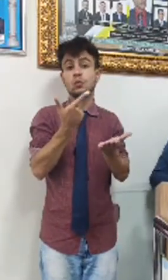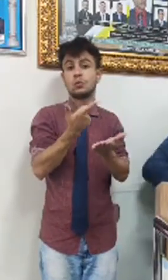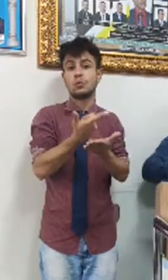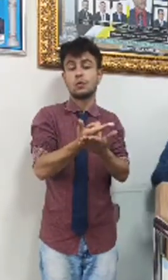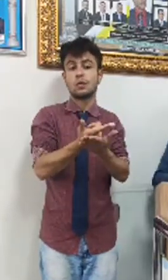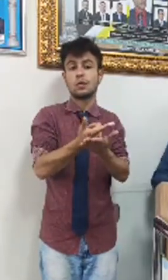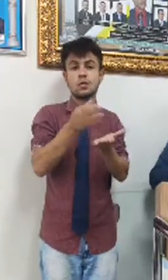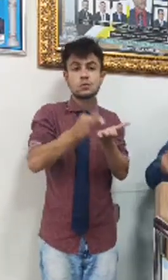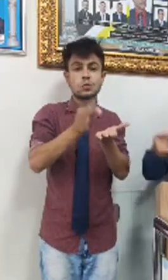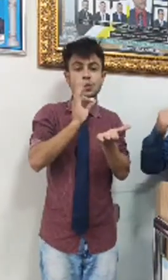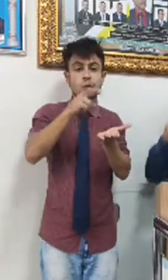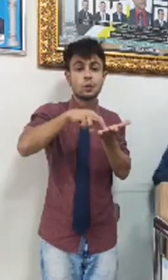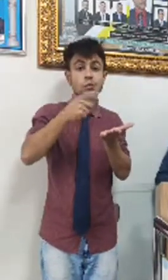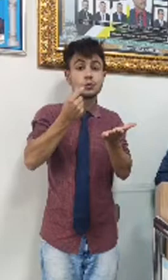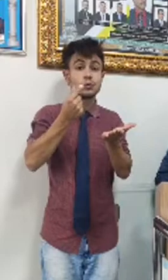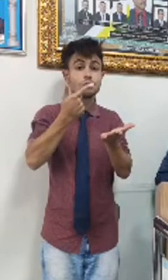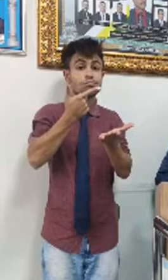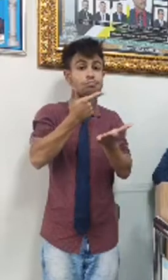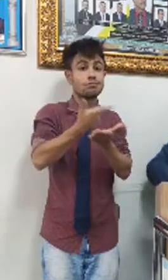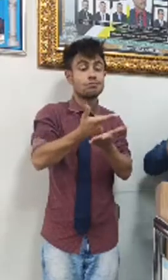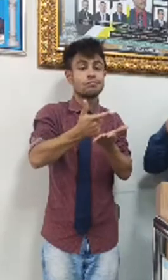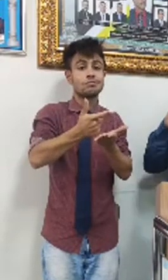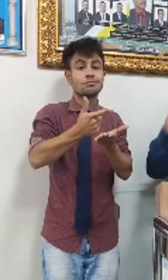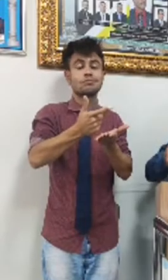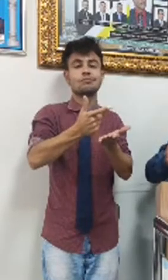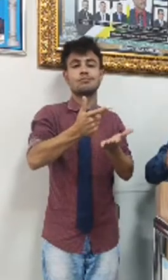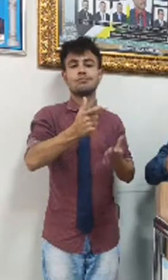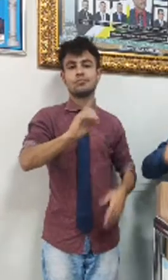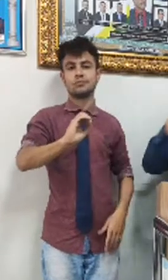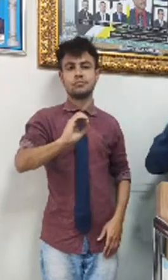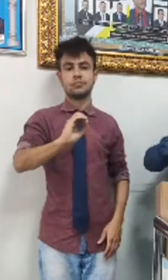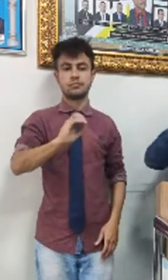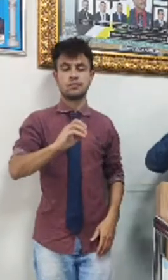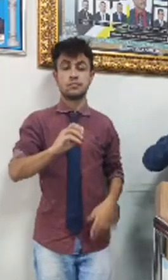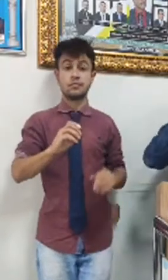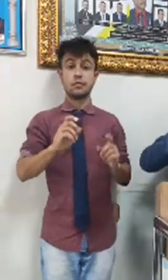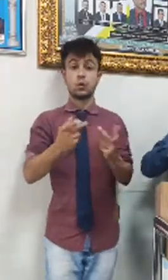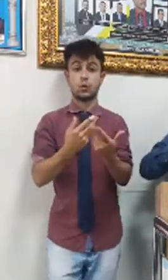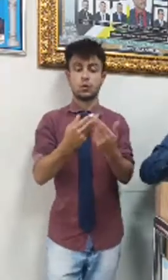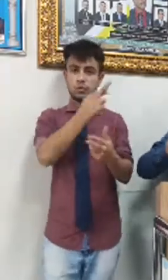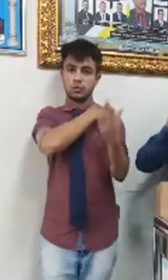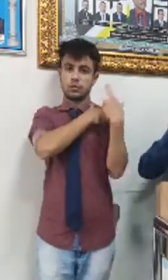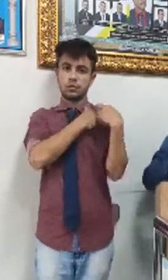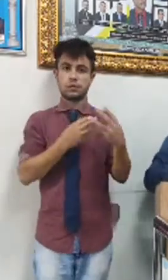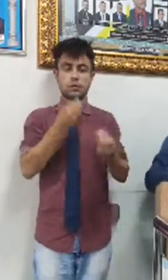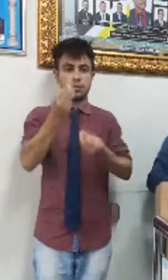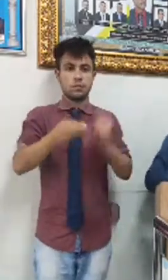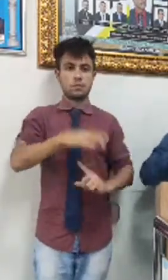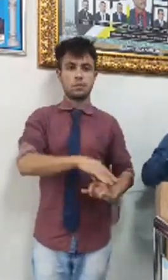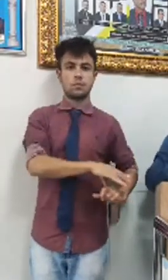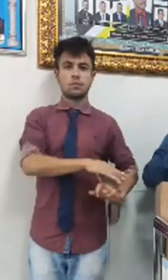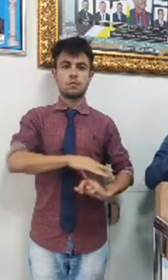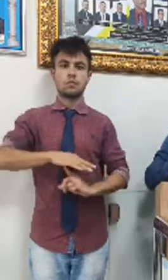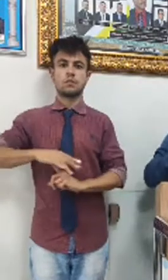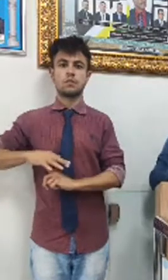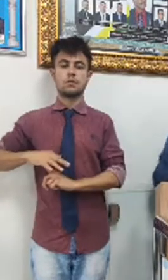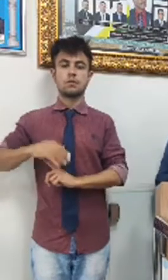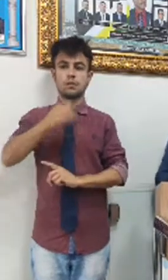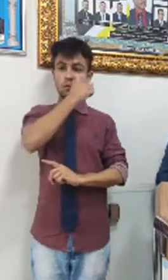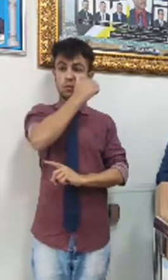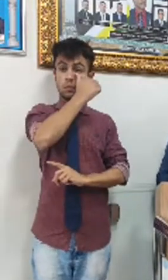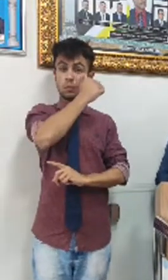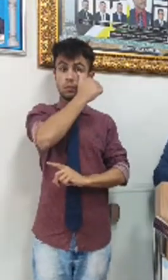foi irresponsável de não fazer as coisas direito. A mesma irresponsabilidade se aplica agora na feira. A feira não pode ser